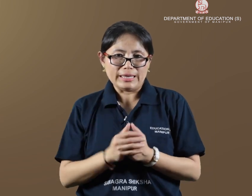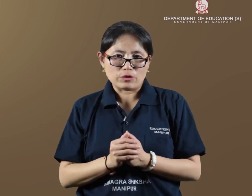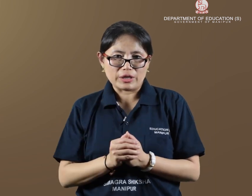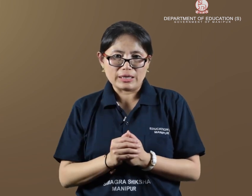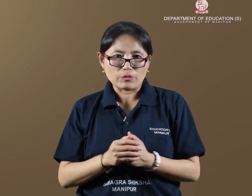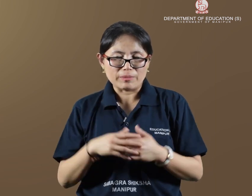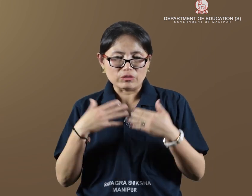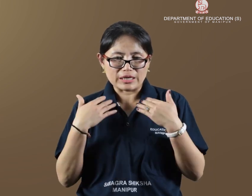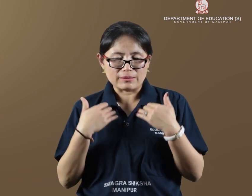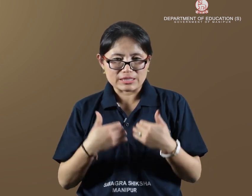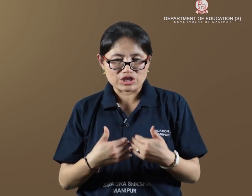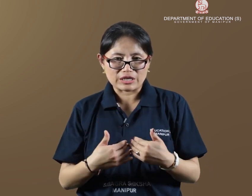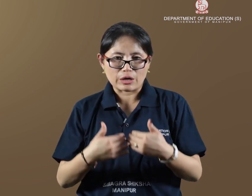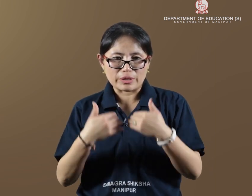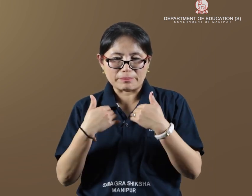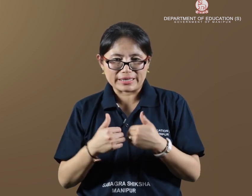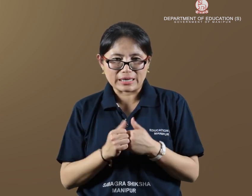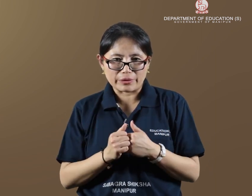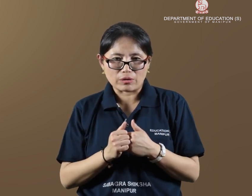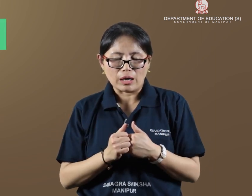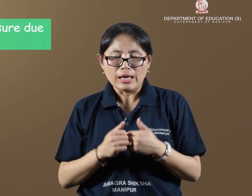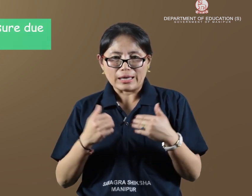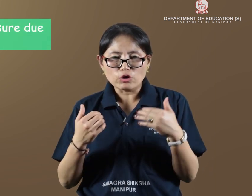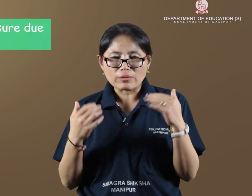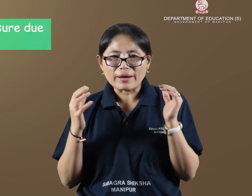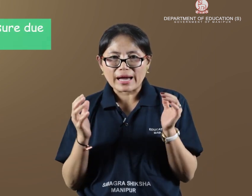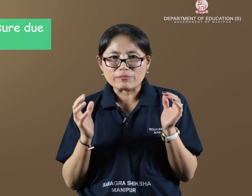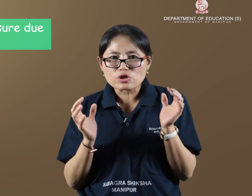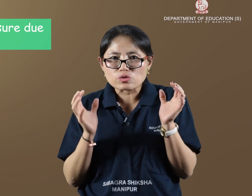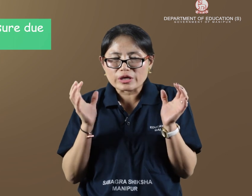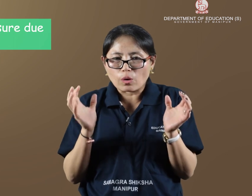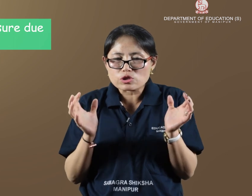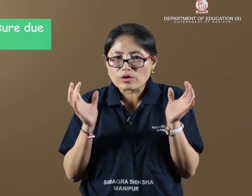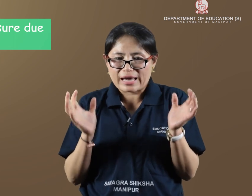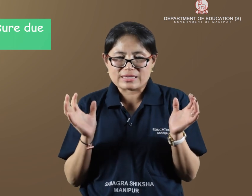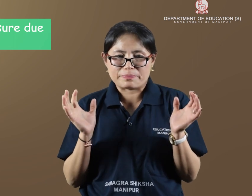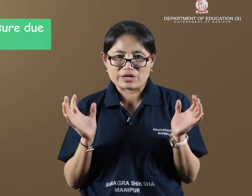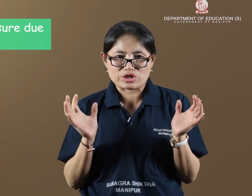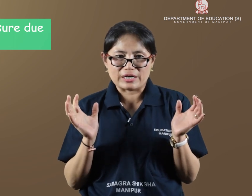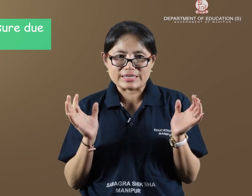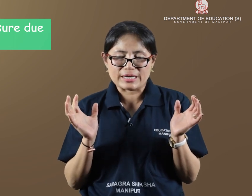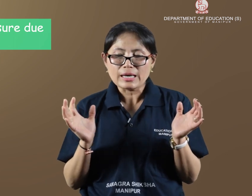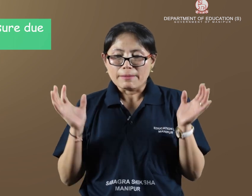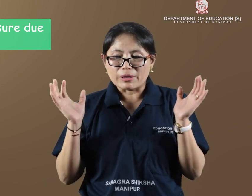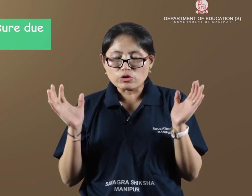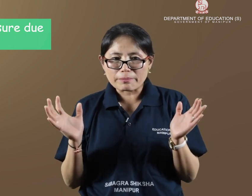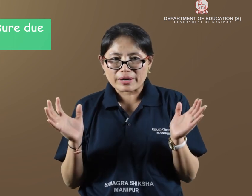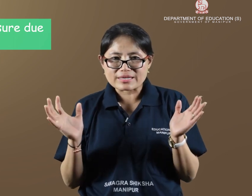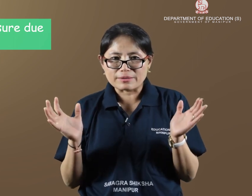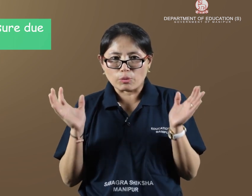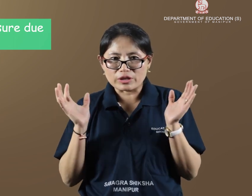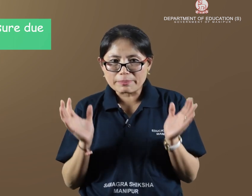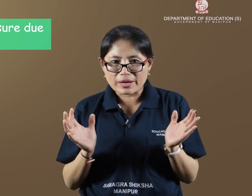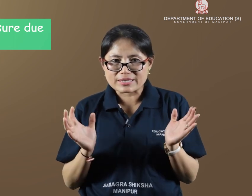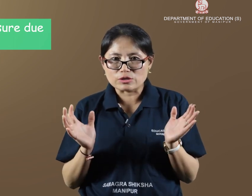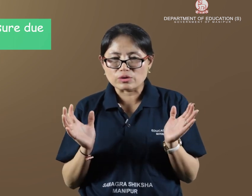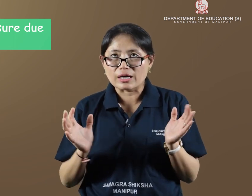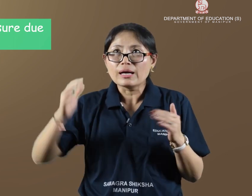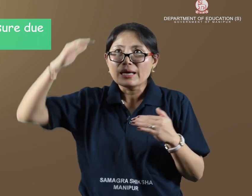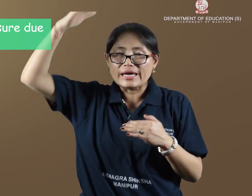liquid ni khoi manung de ishing yauri blood yauri ko adu kuma mayam de so it also has pressure le jai madu ye pressure body pressure du raga